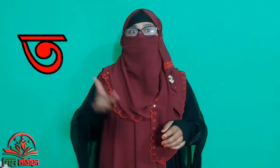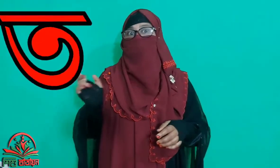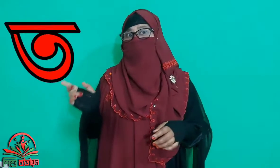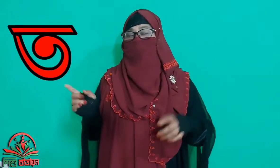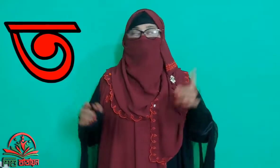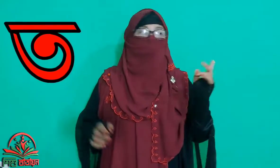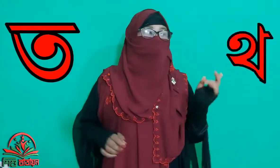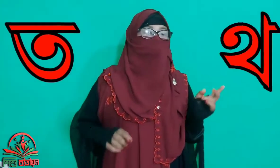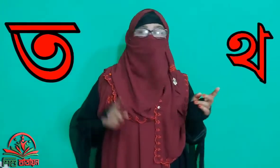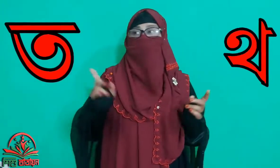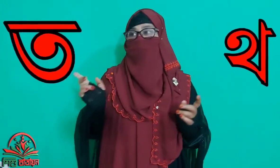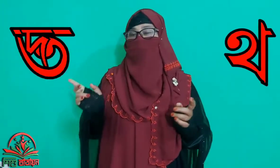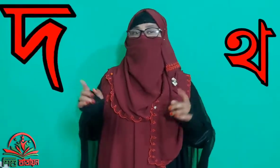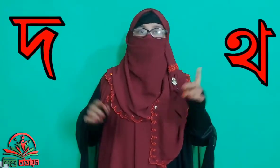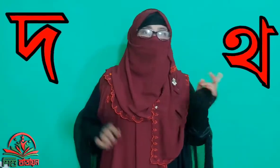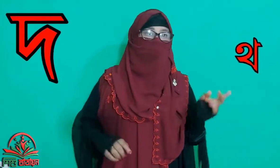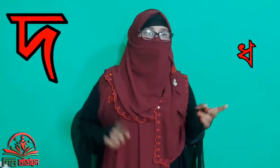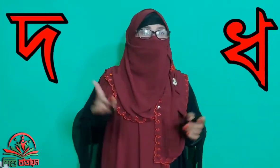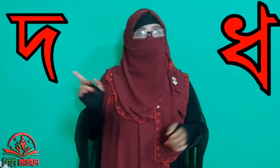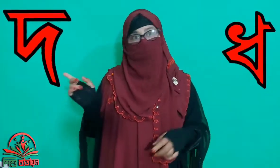ত থ দ ধ ন